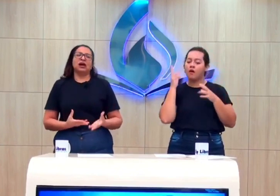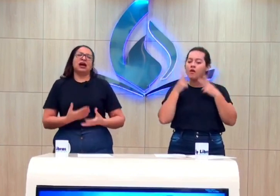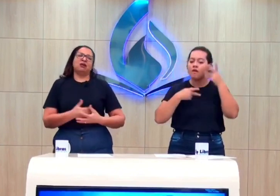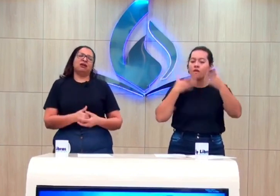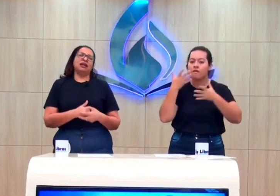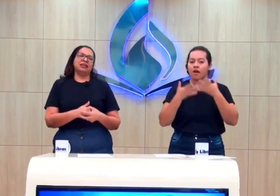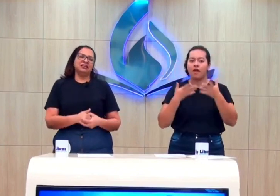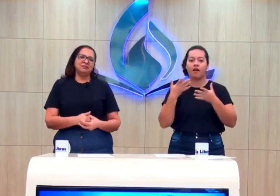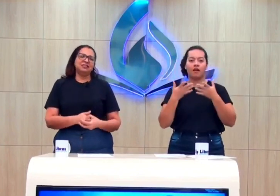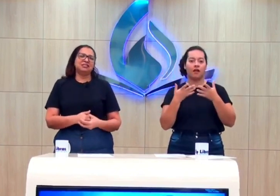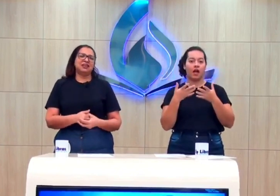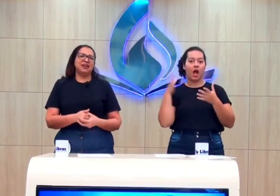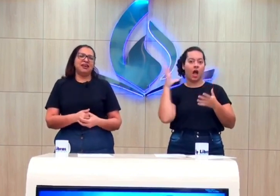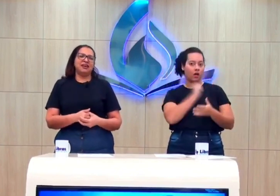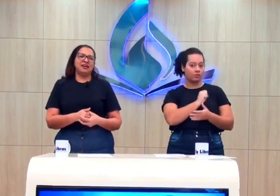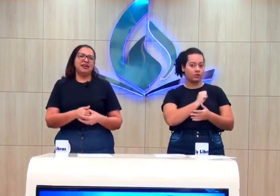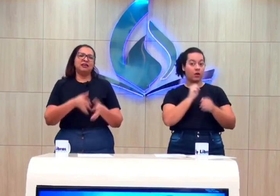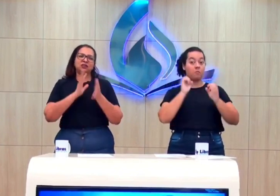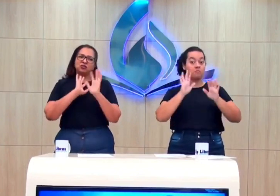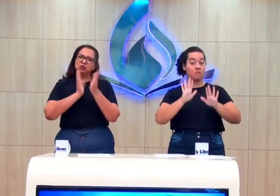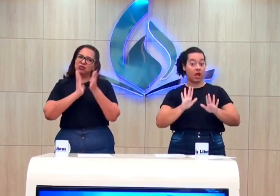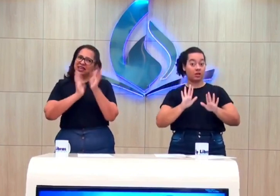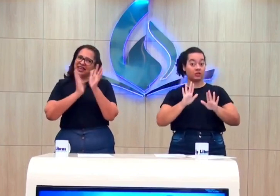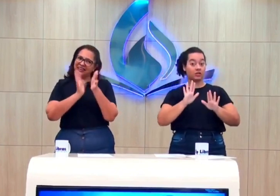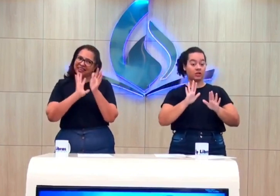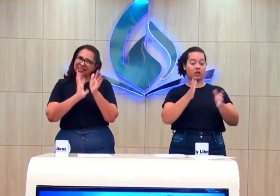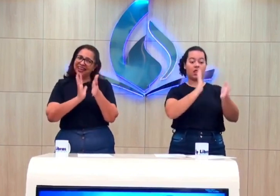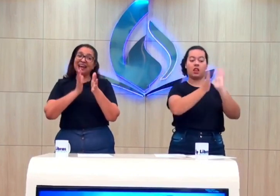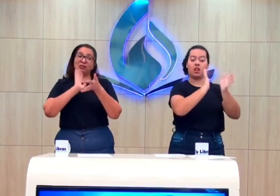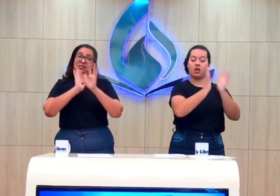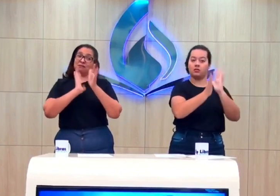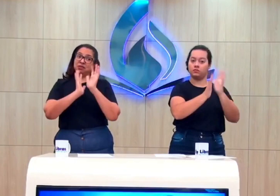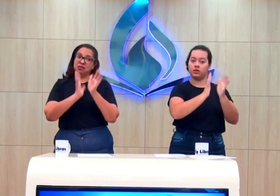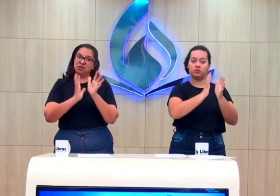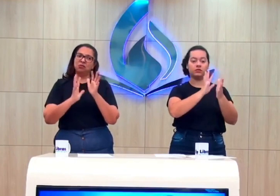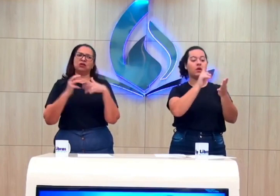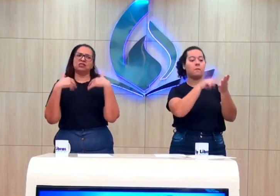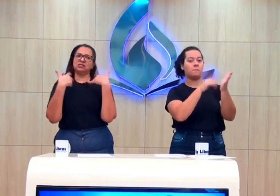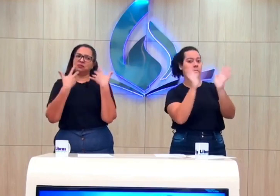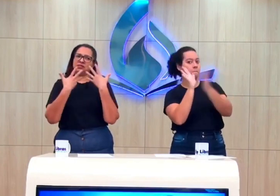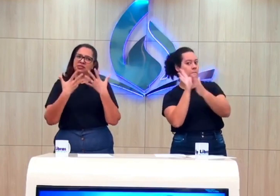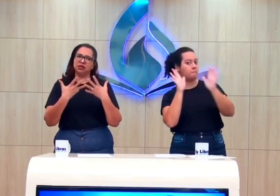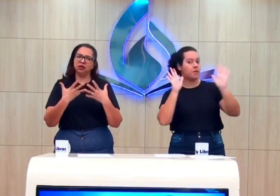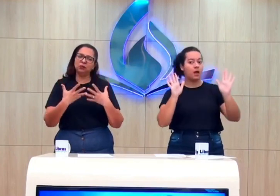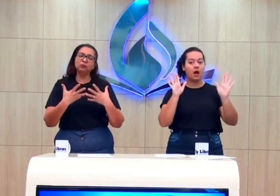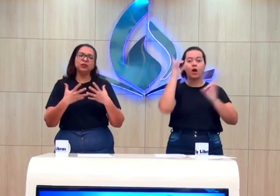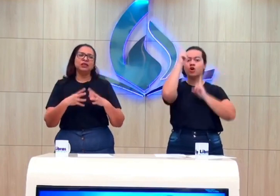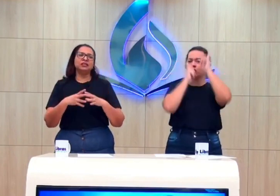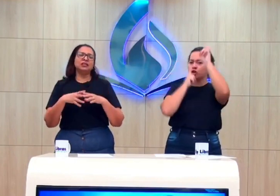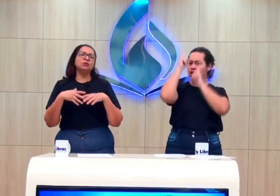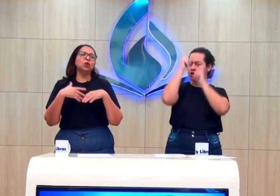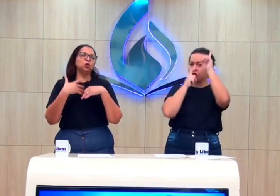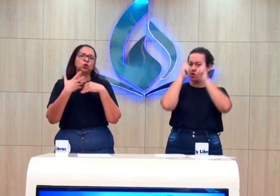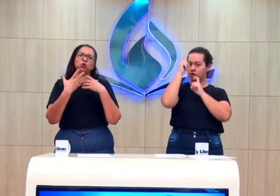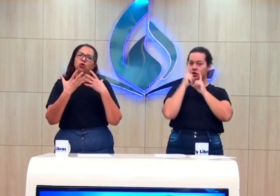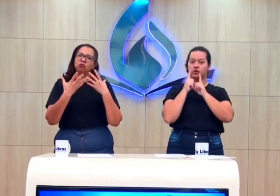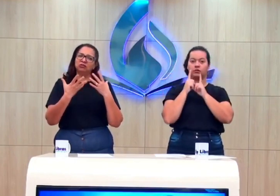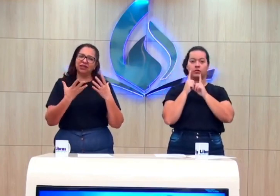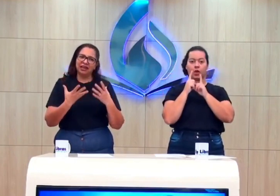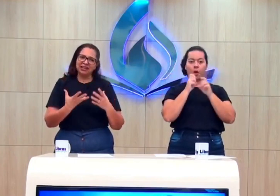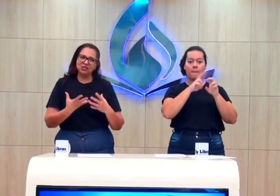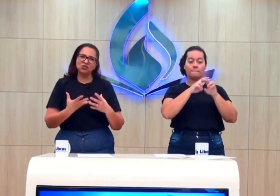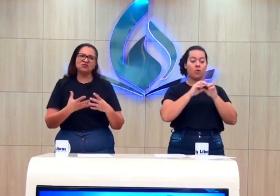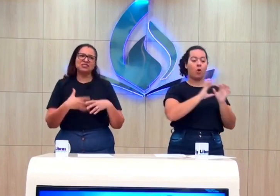rápido. Agora, a Libras, nós vamos usar aqui, né? A nossa mão, a nossa expressão. Então, todo